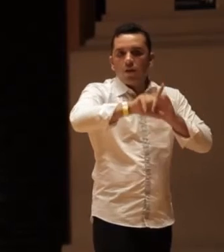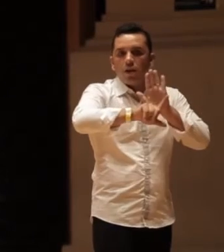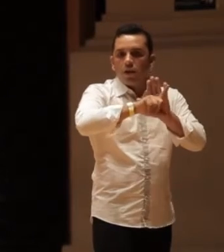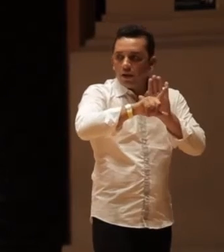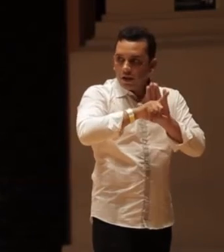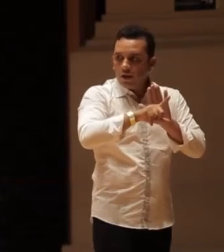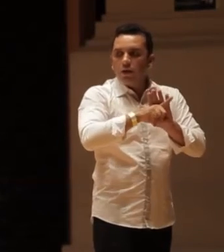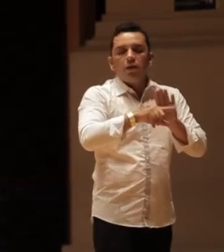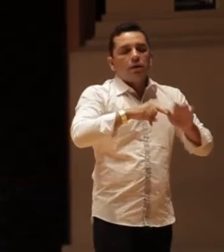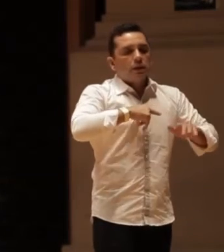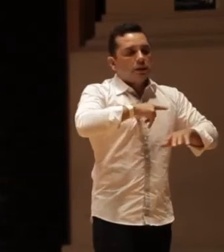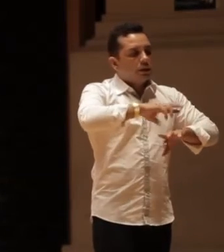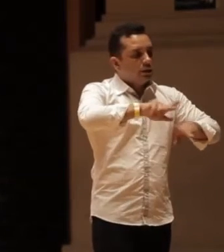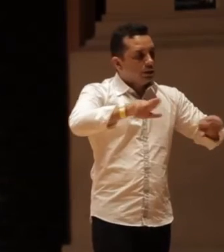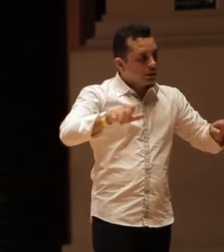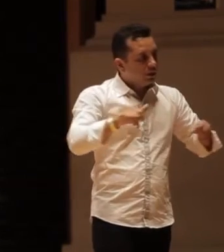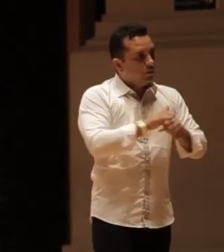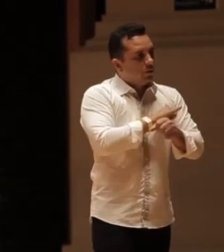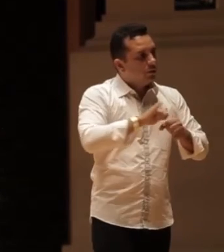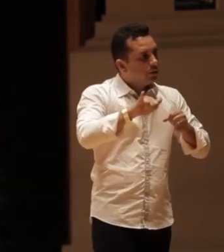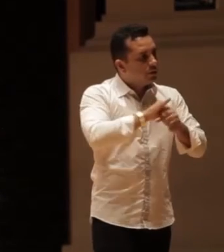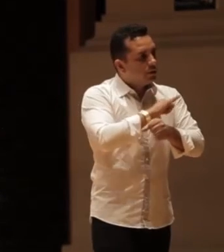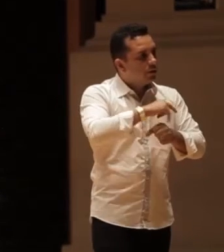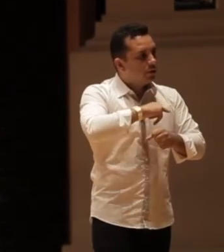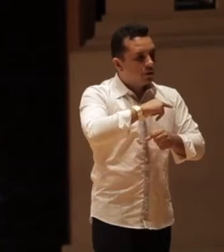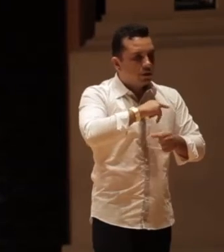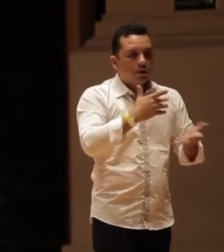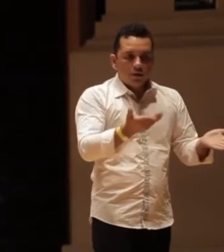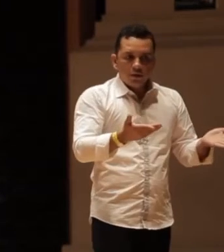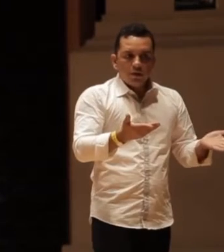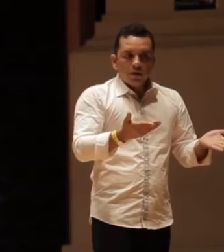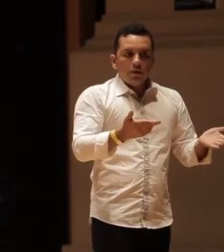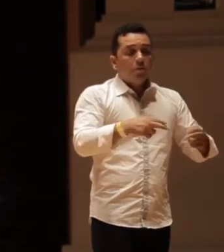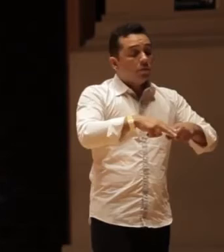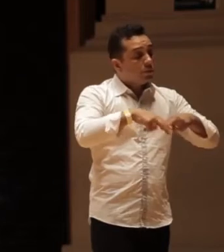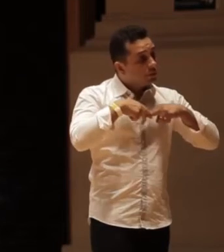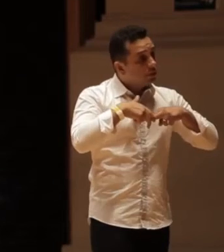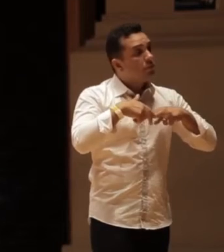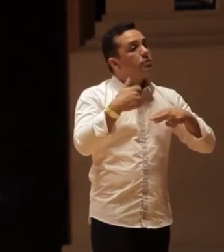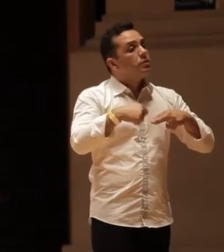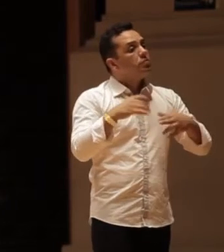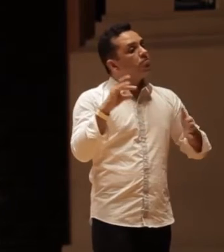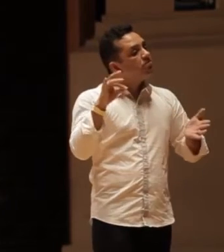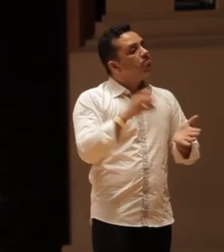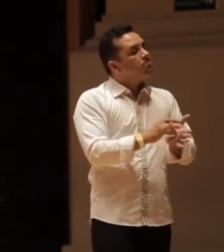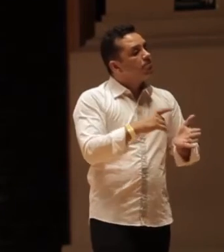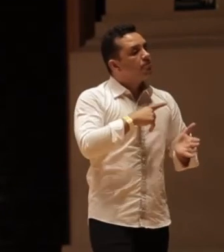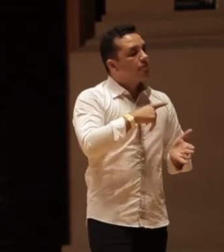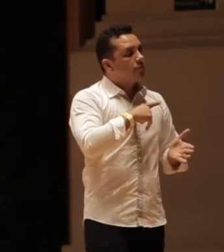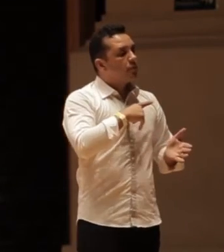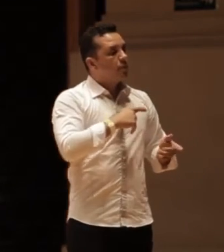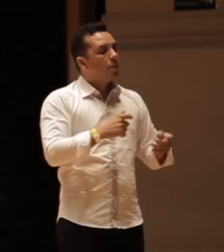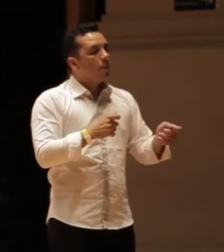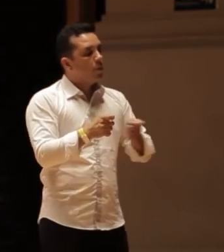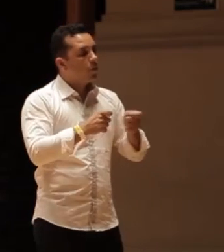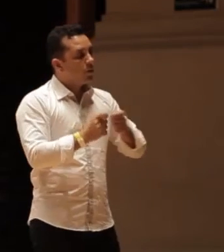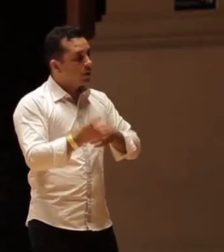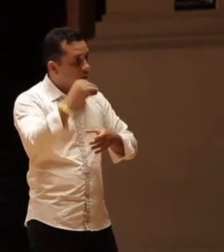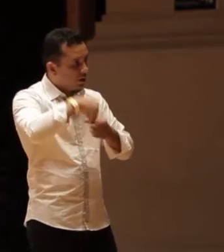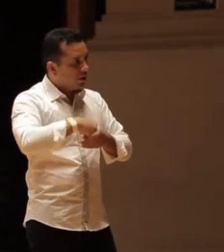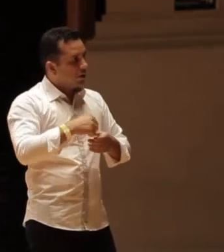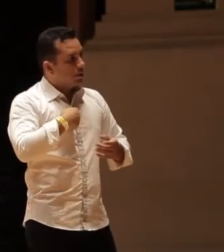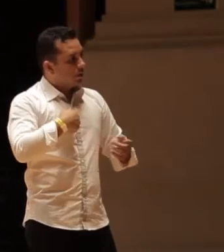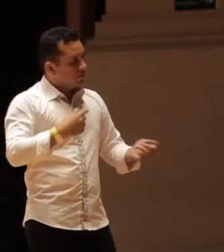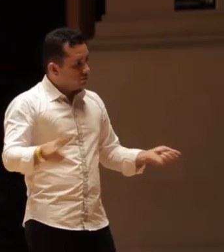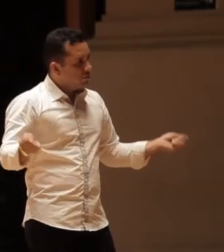e publicidade moralidade e eficiência então pra isso é de fato que tenha uma distância de controle interno que